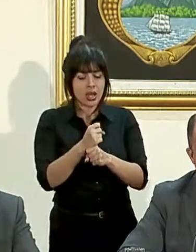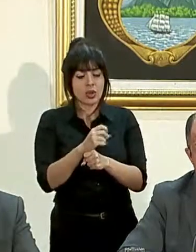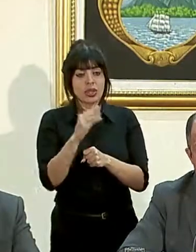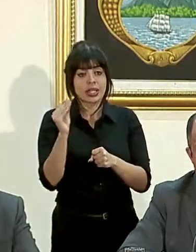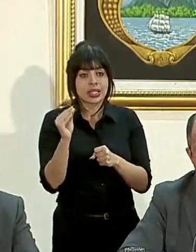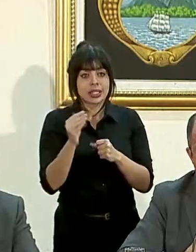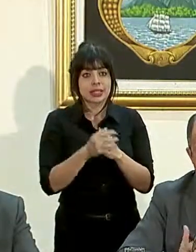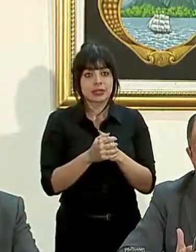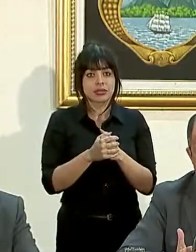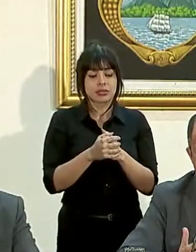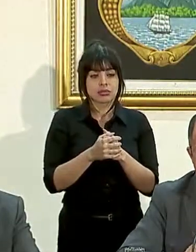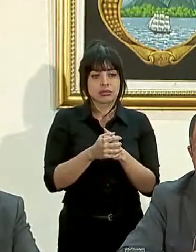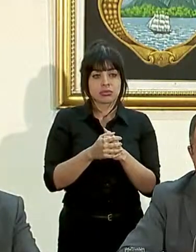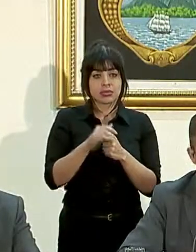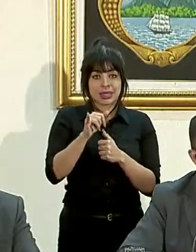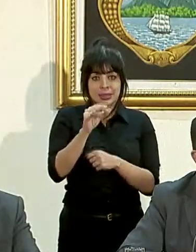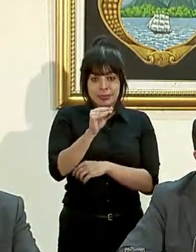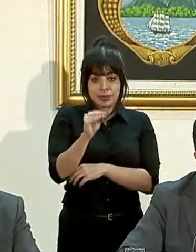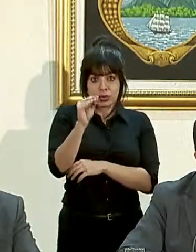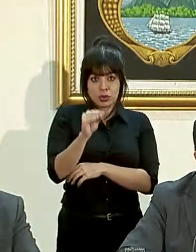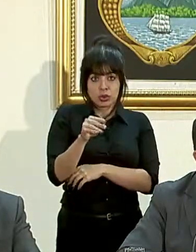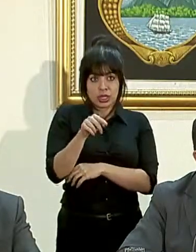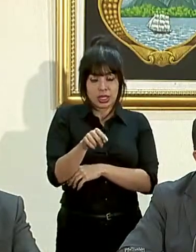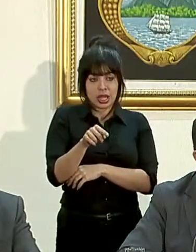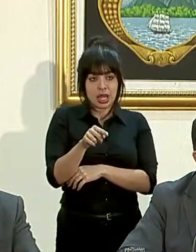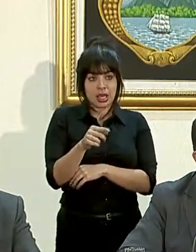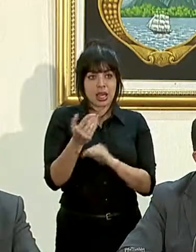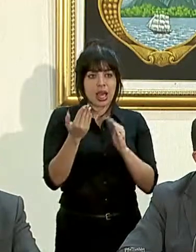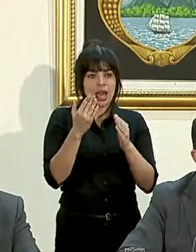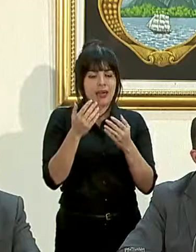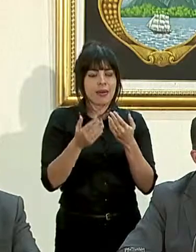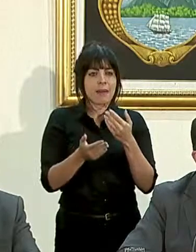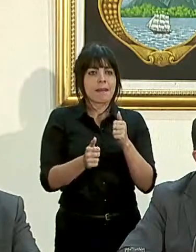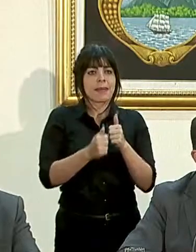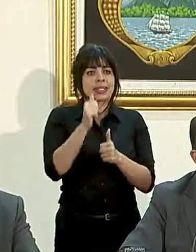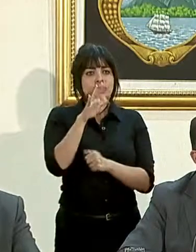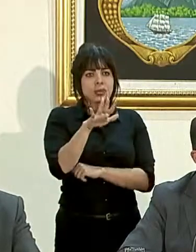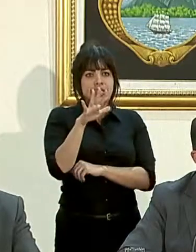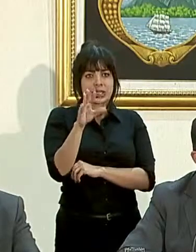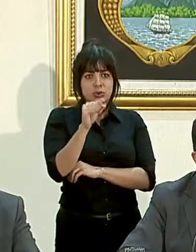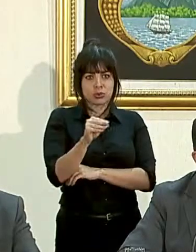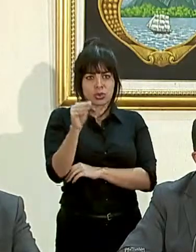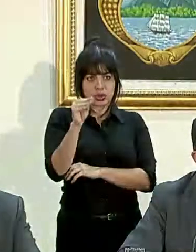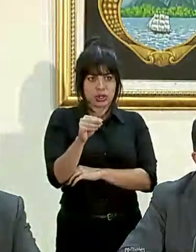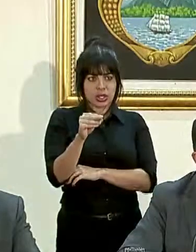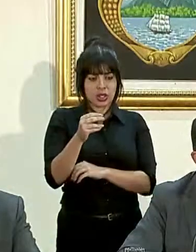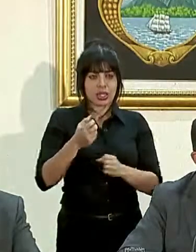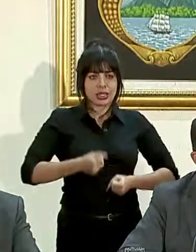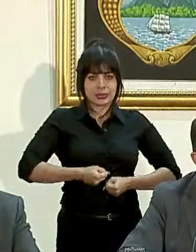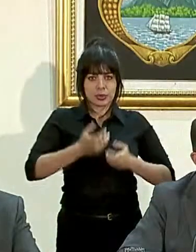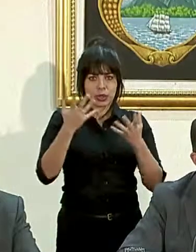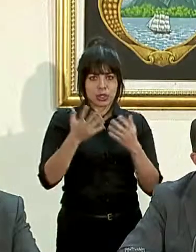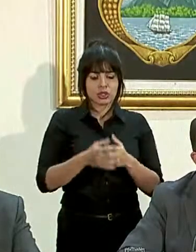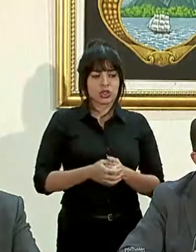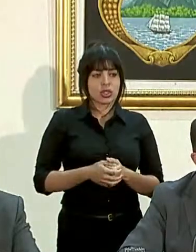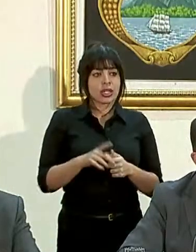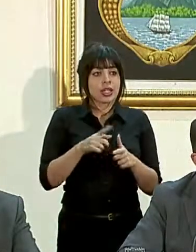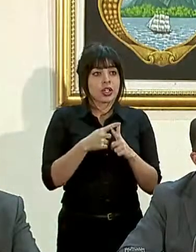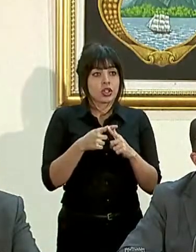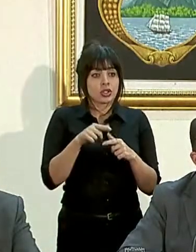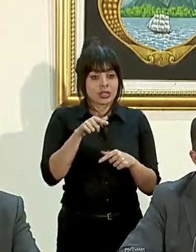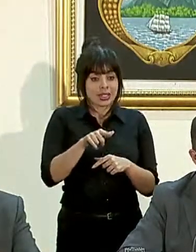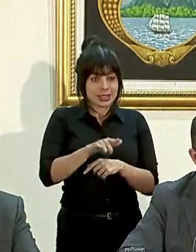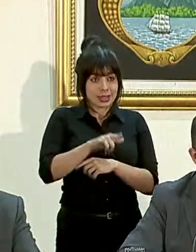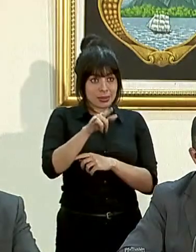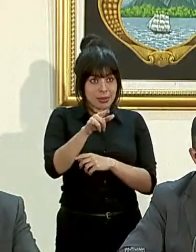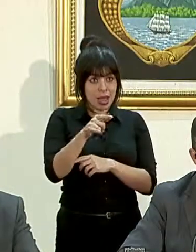Y ese porcentaje equivale a más del 55% de nuestras exportaciones. Entonces, en este